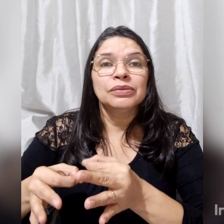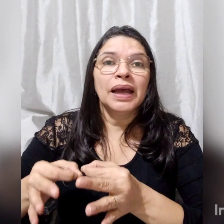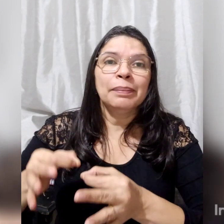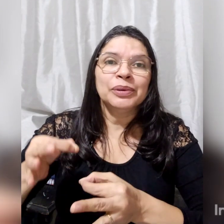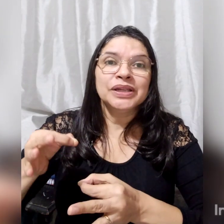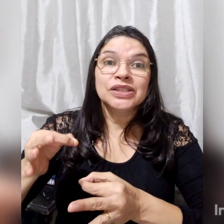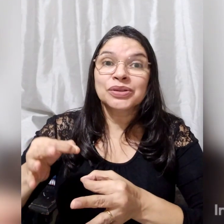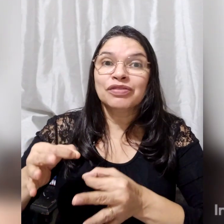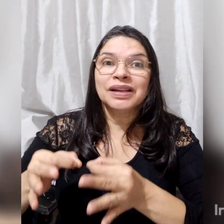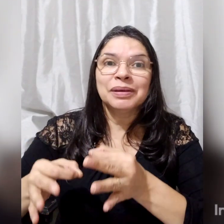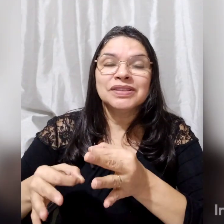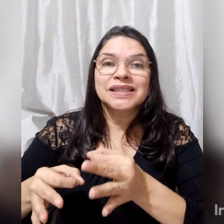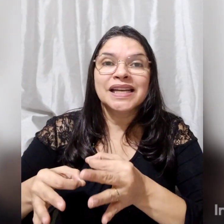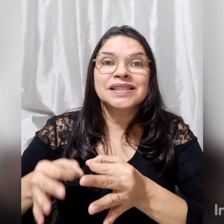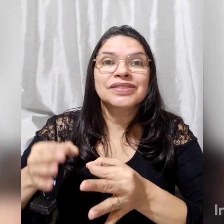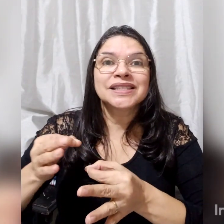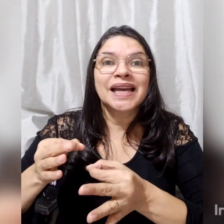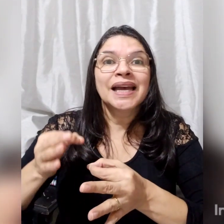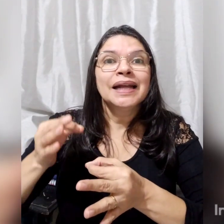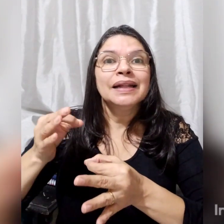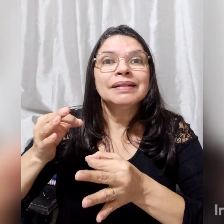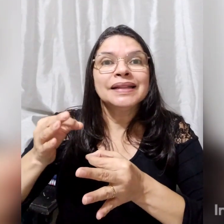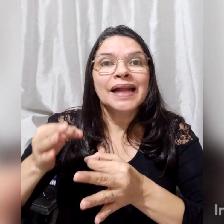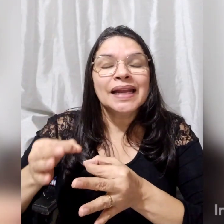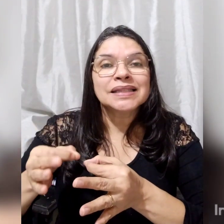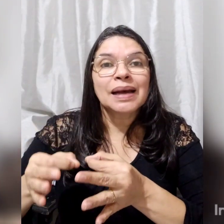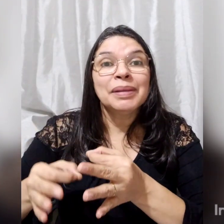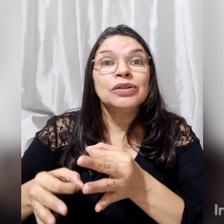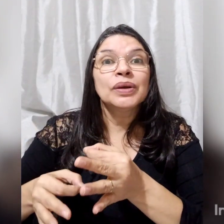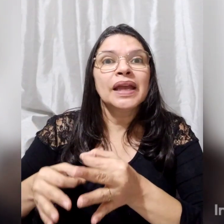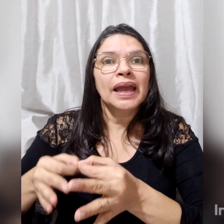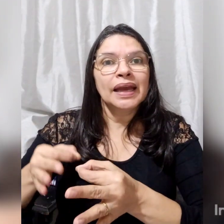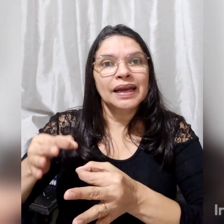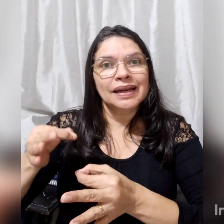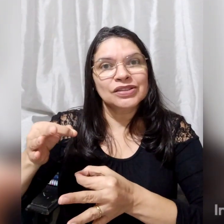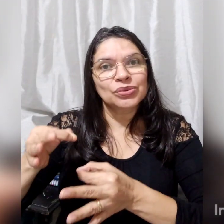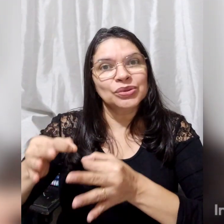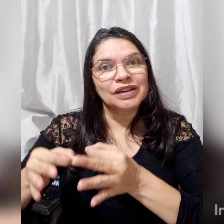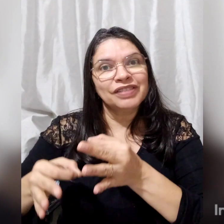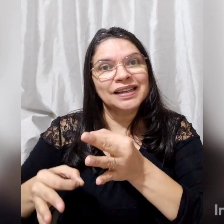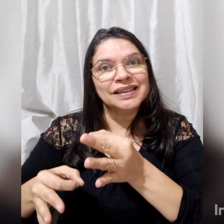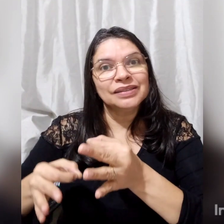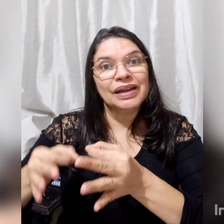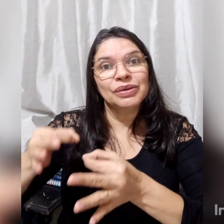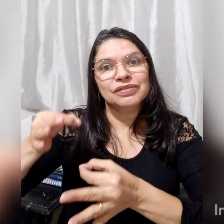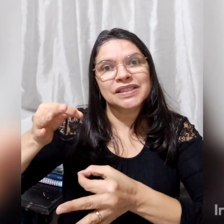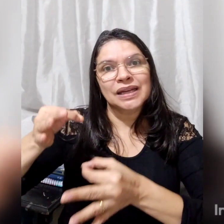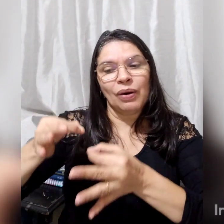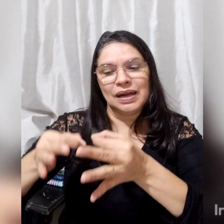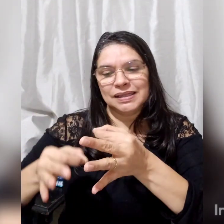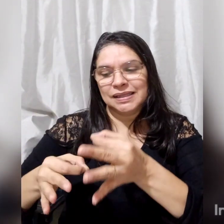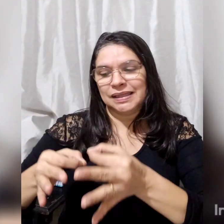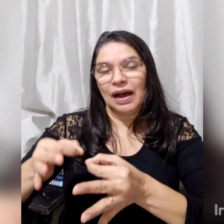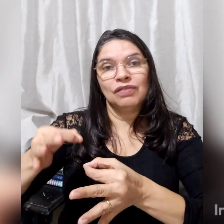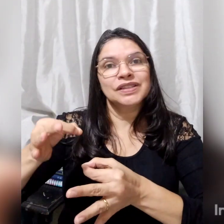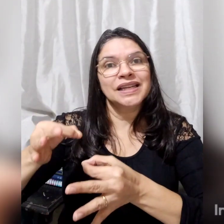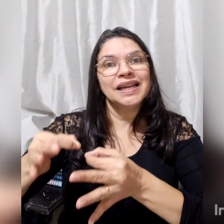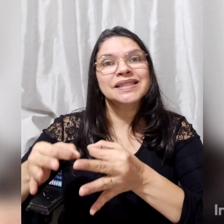É por isso que eu falei para vocês que você tem que saber do que aquele surdo está falando. Aí quando você olha esse sinal, você